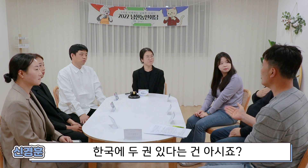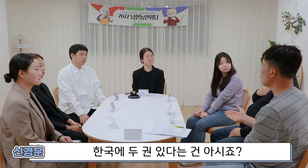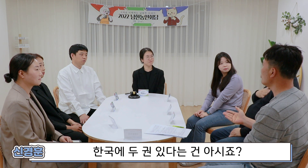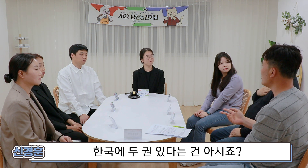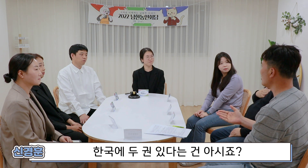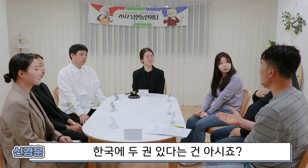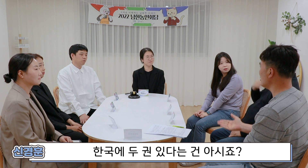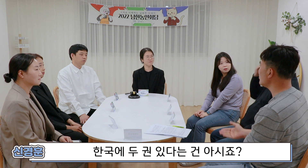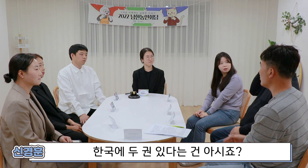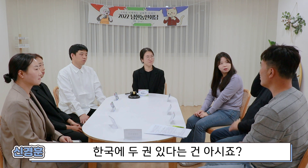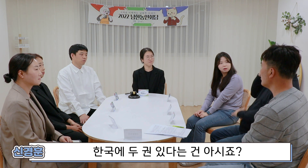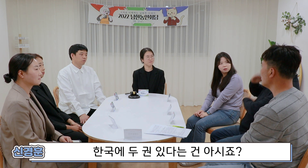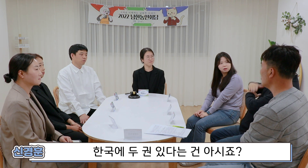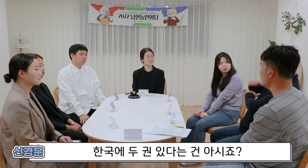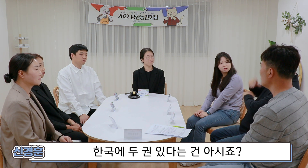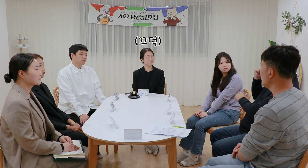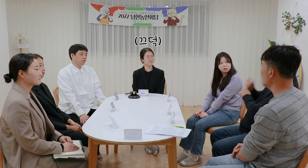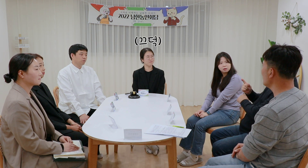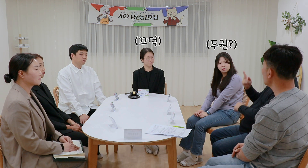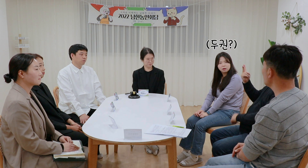두 곳 있다는 건 아시죠?